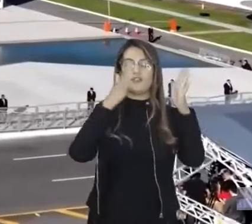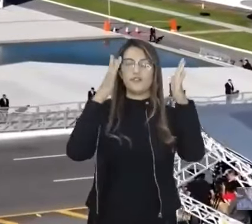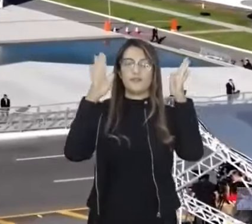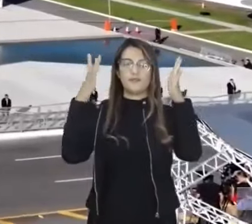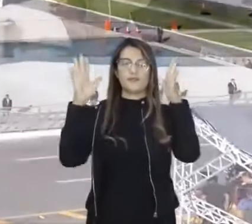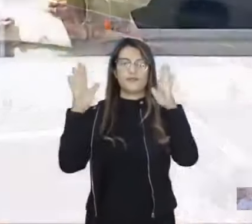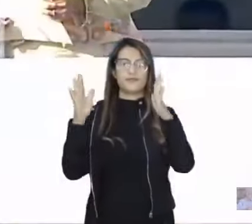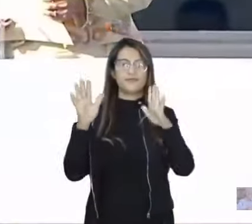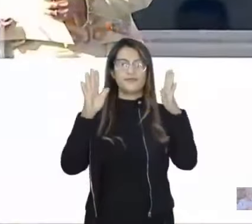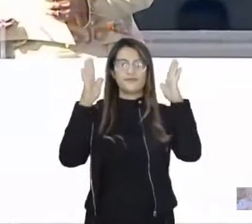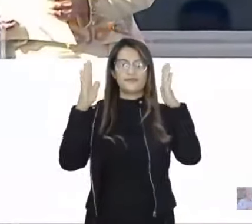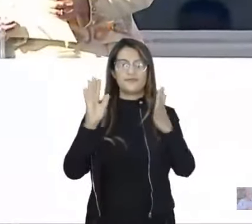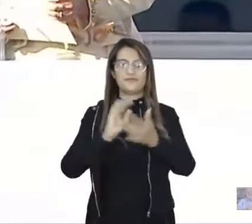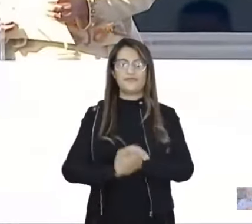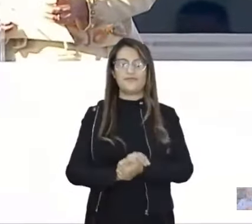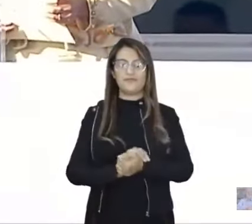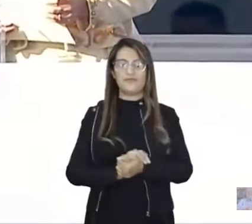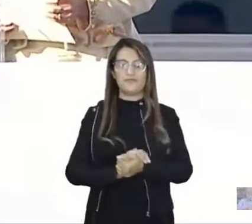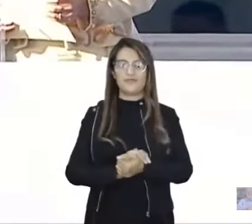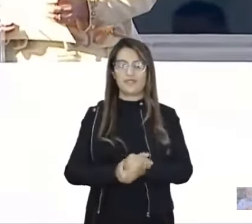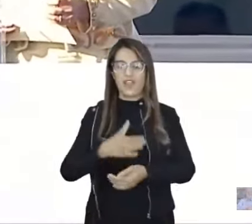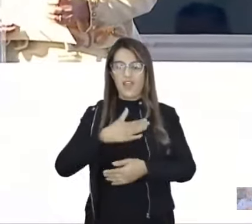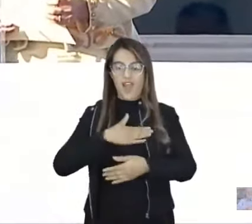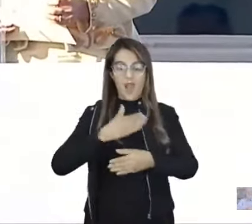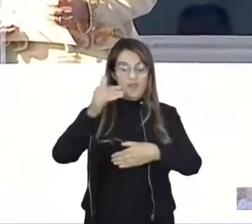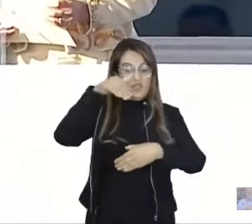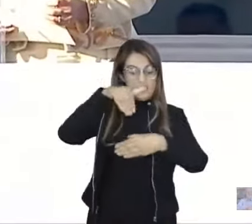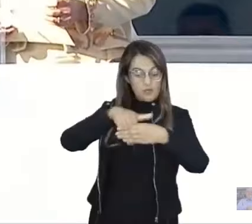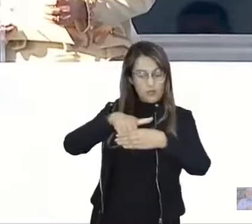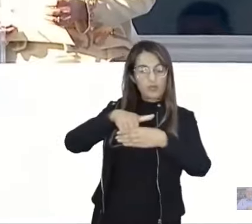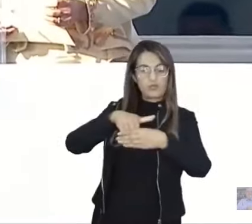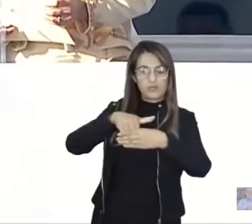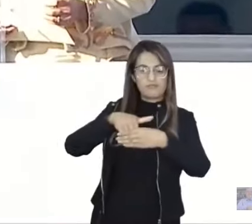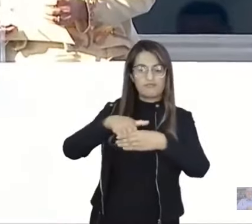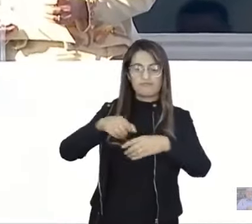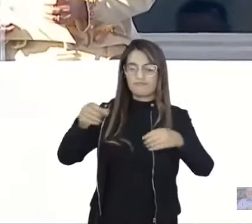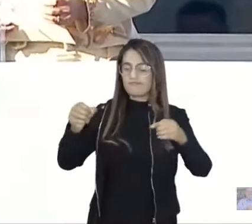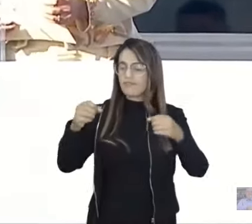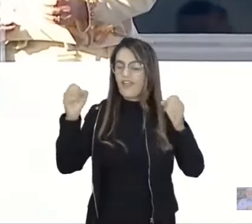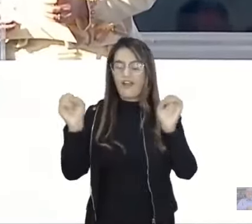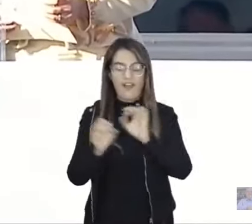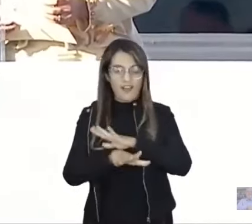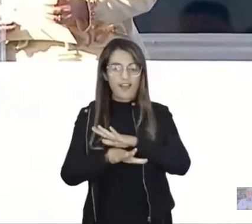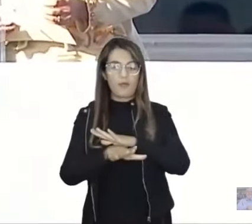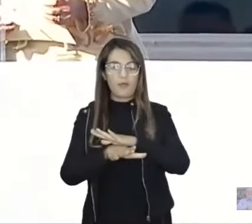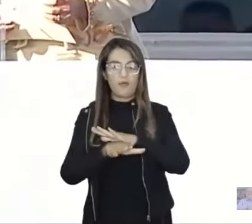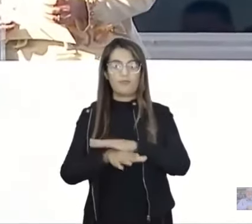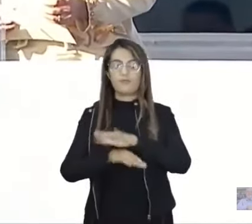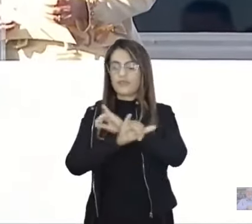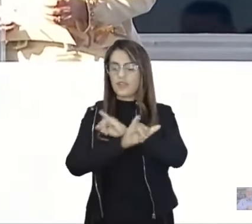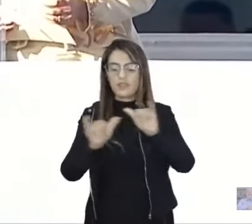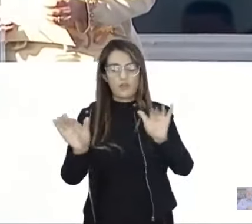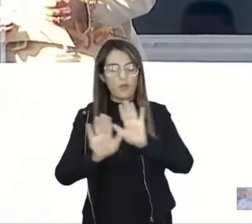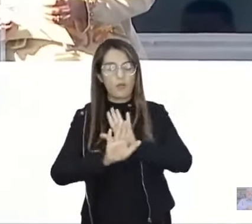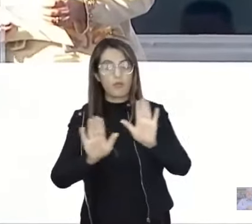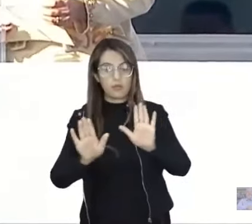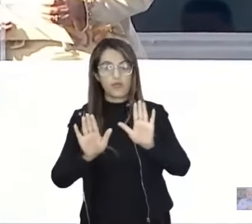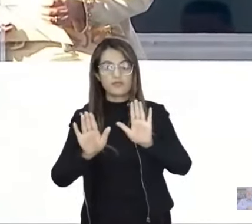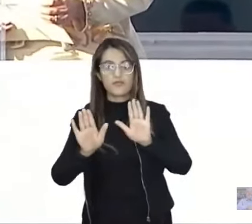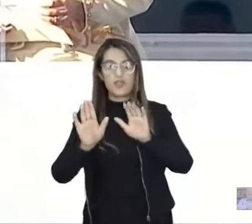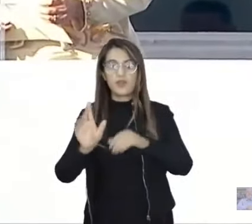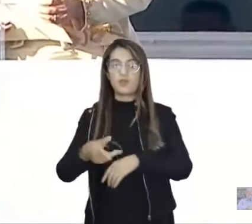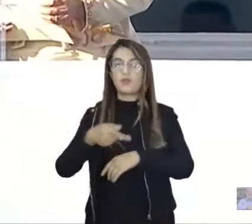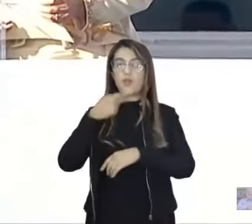A disputa eleitoral acabou. Repito o que disse no meu pronunciamento após